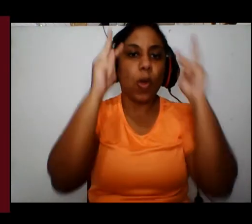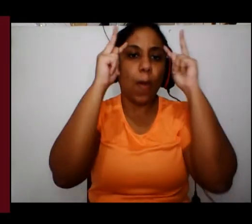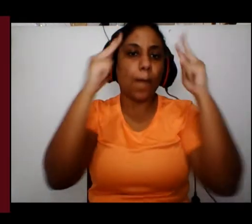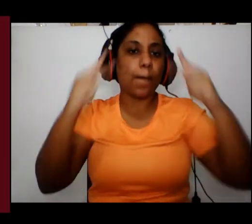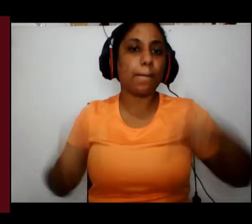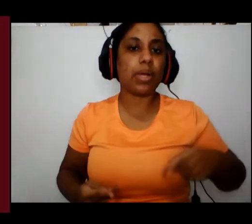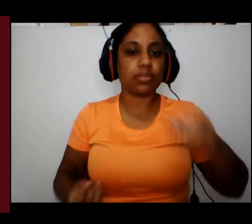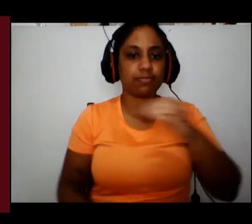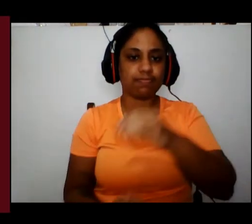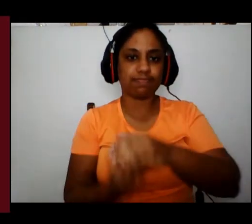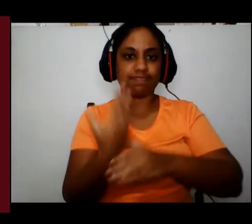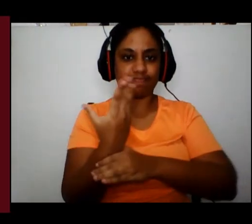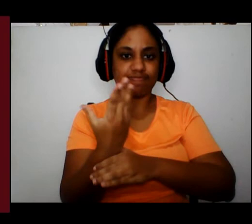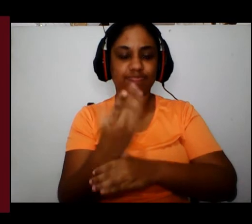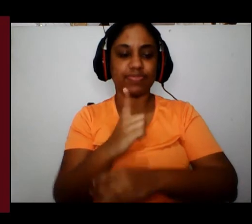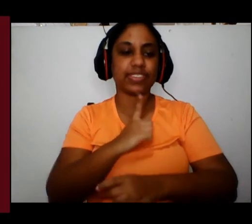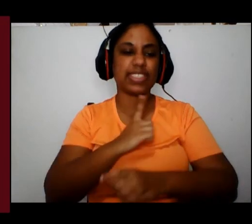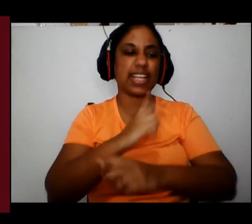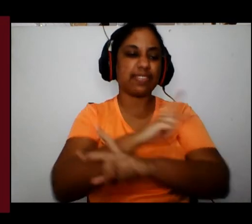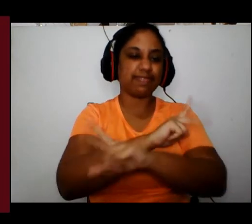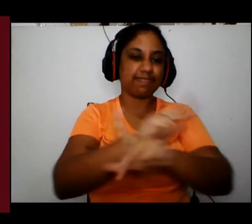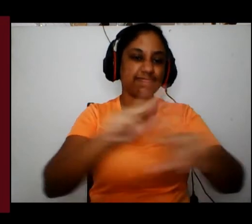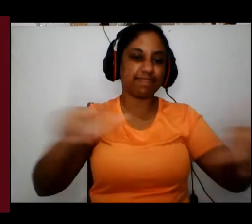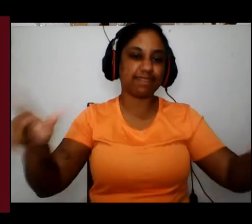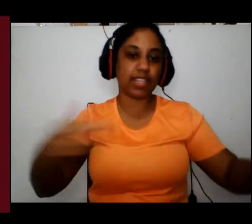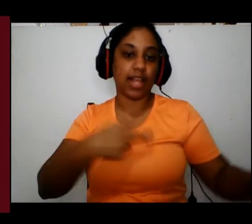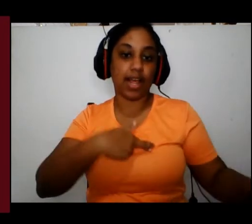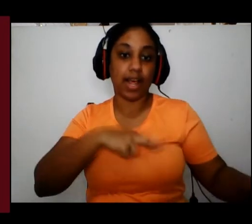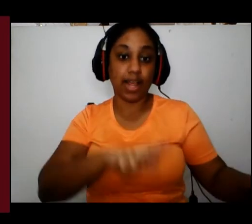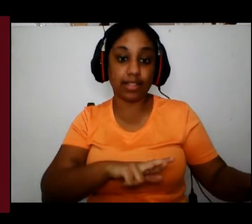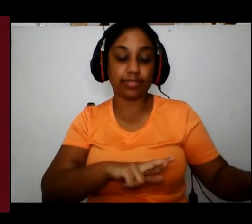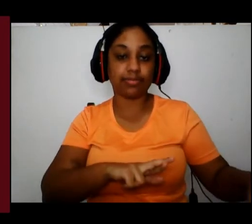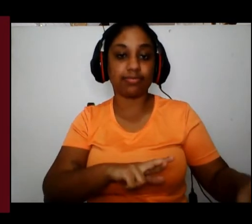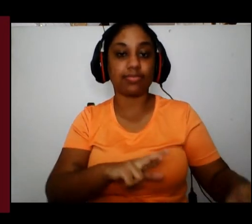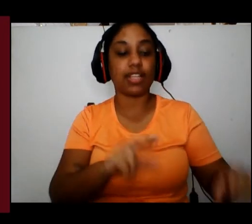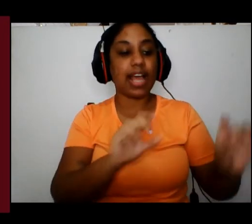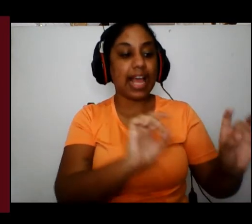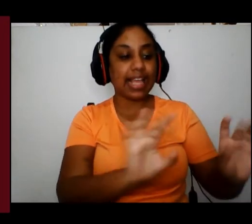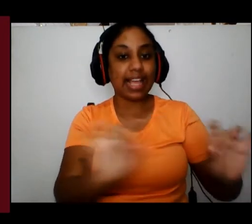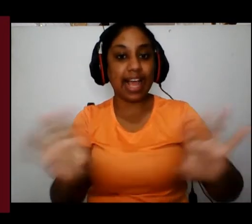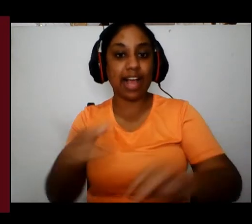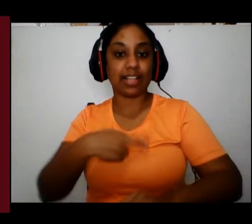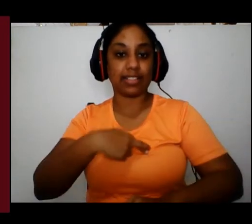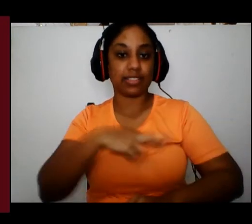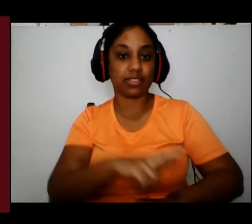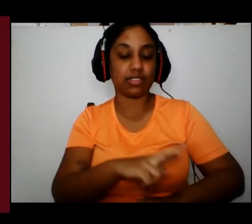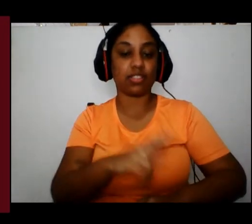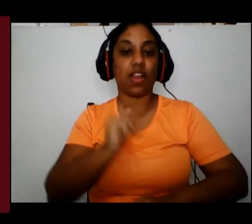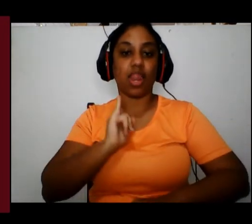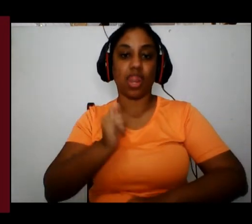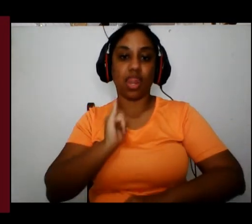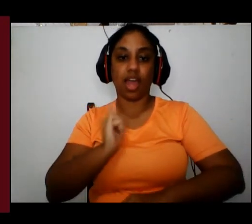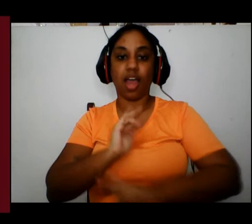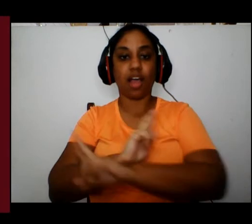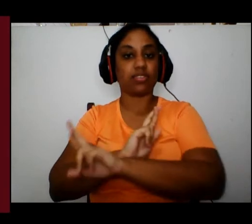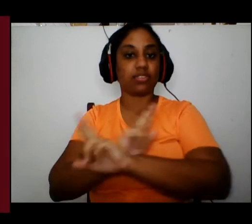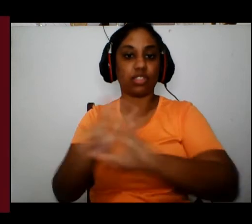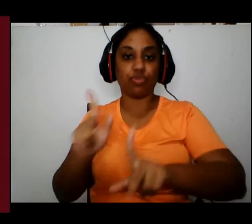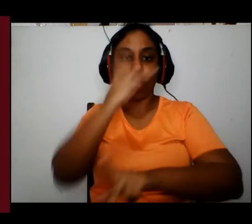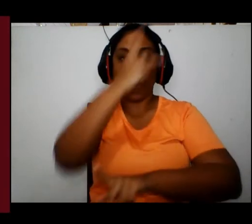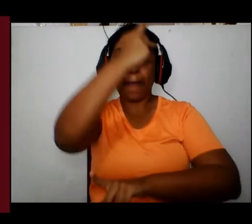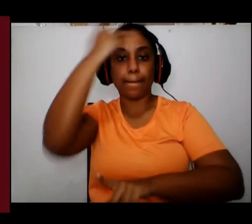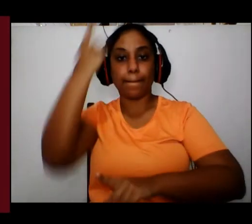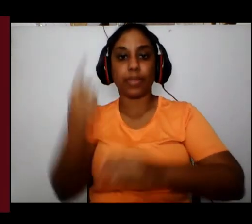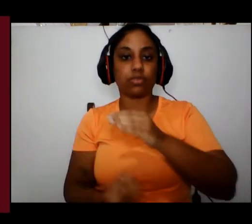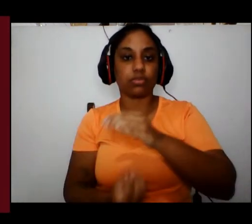a humanidade. Sim, porque existe uma diversidade religiosa muito grande. E cada religião tem uma forma de narrar,